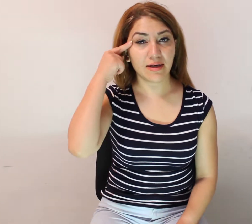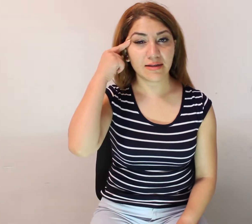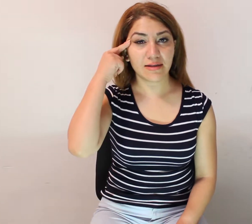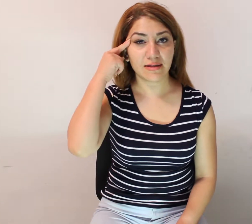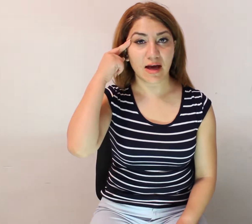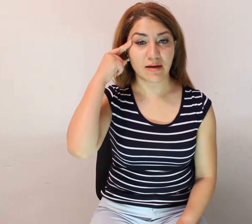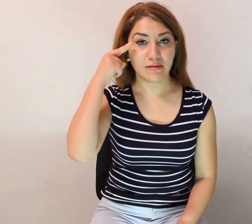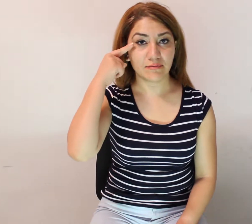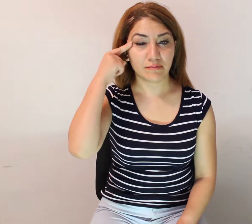Ղրղզստան,